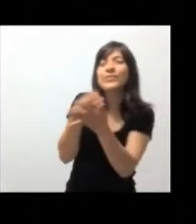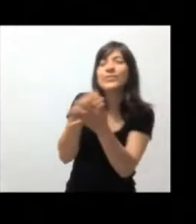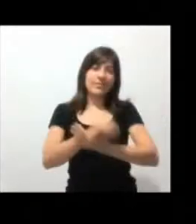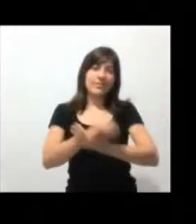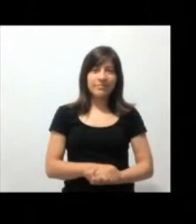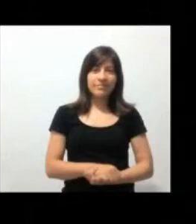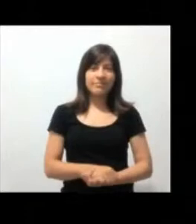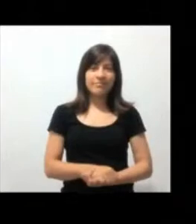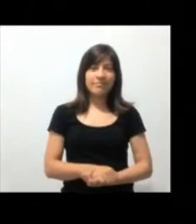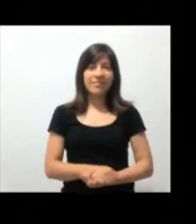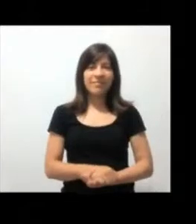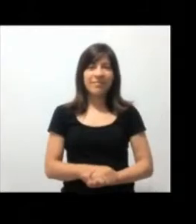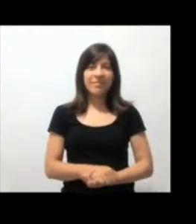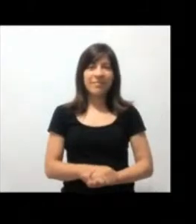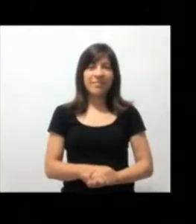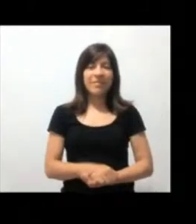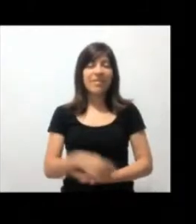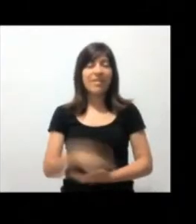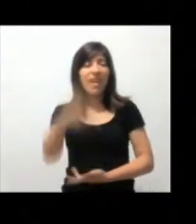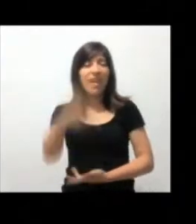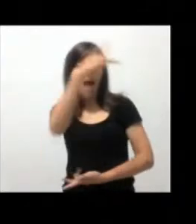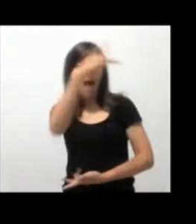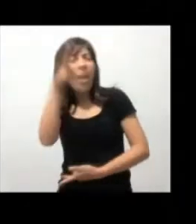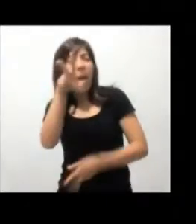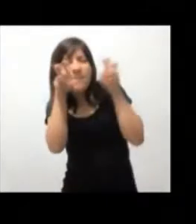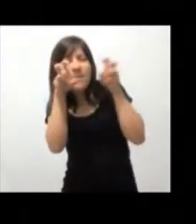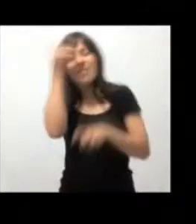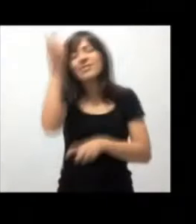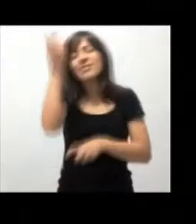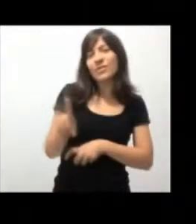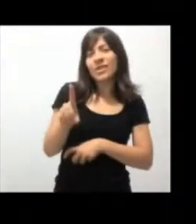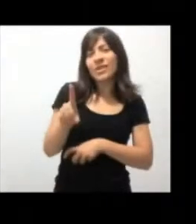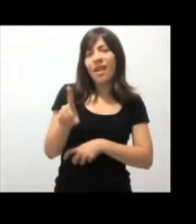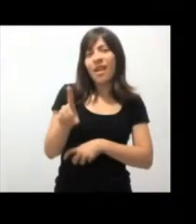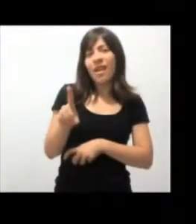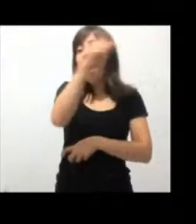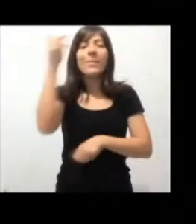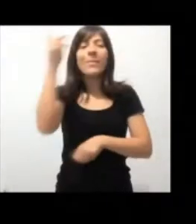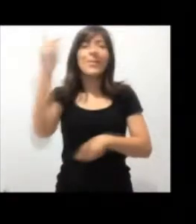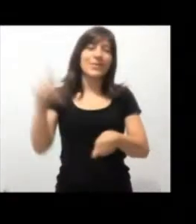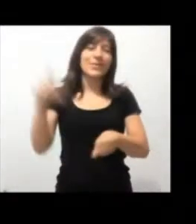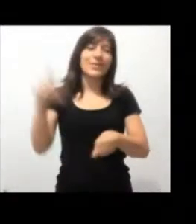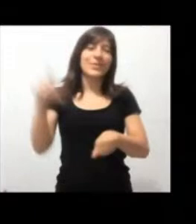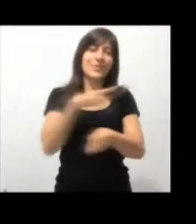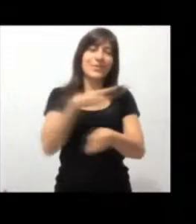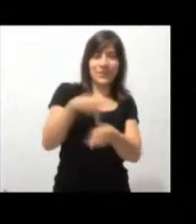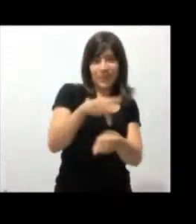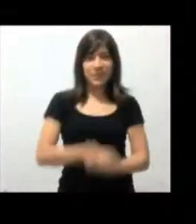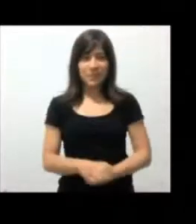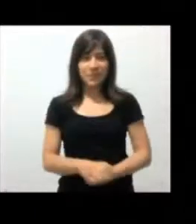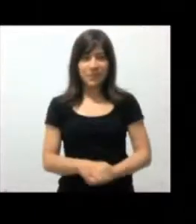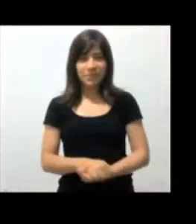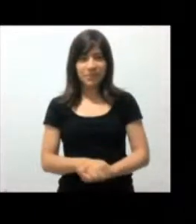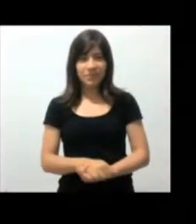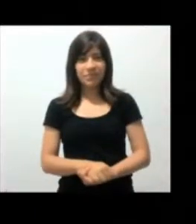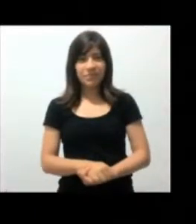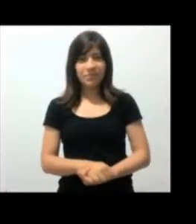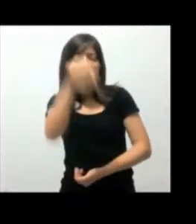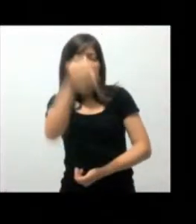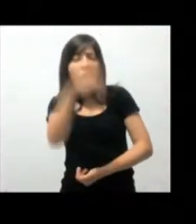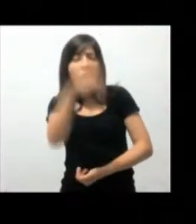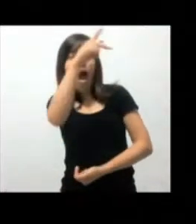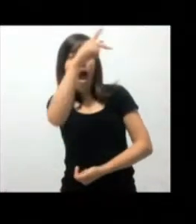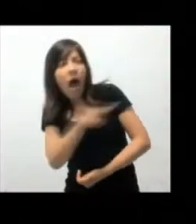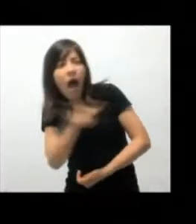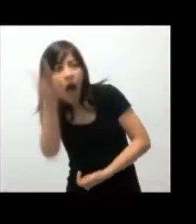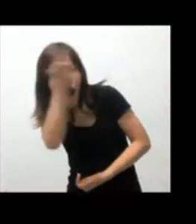país. E esse mesmo olhar deficiente não vê que o Brasil possui 45